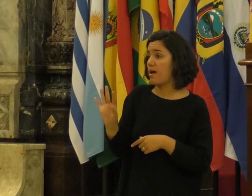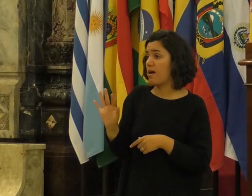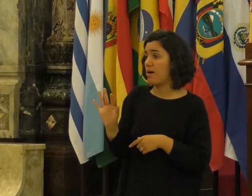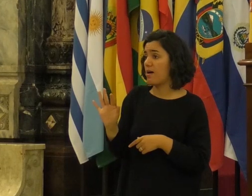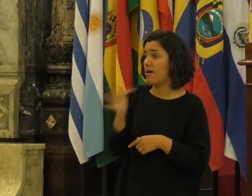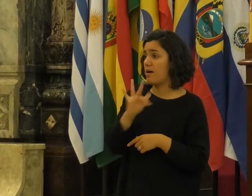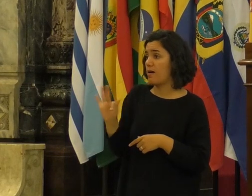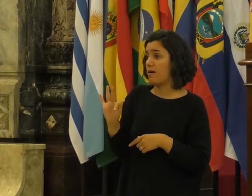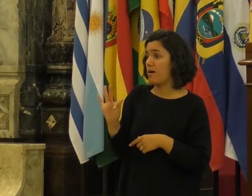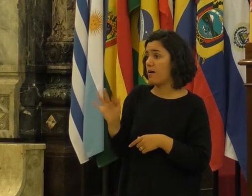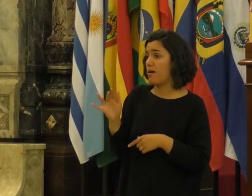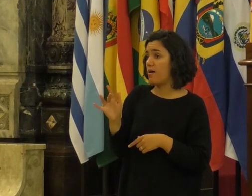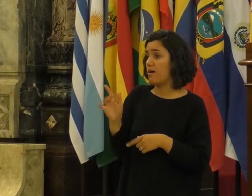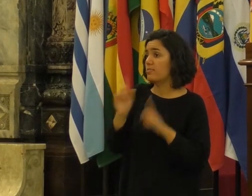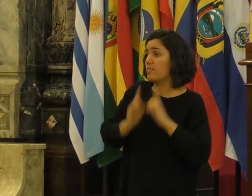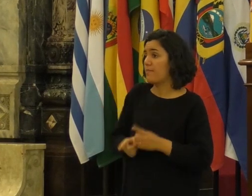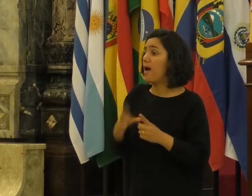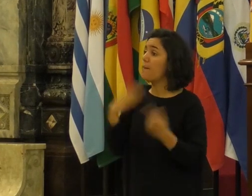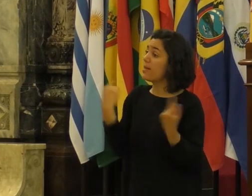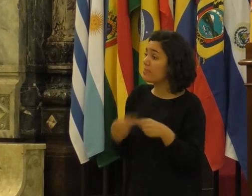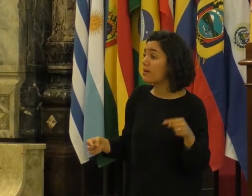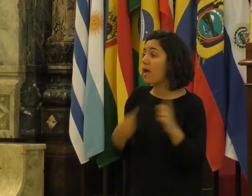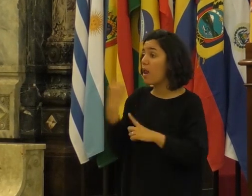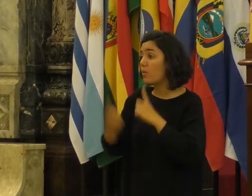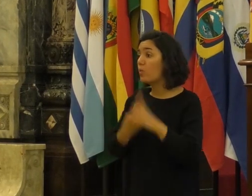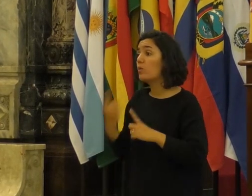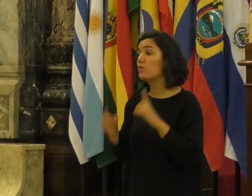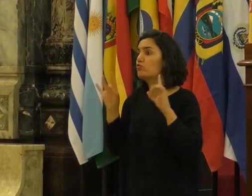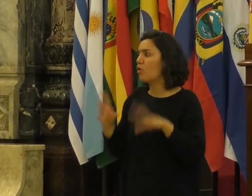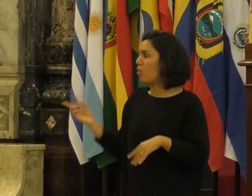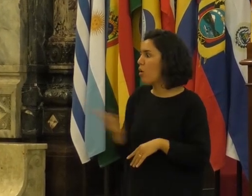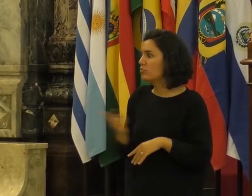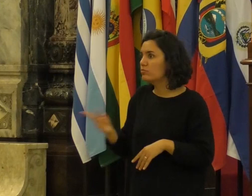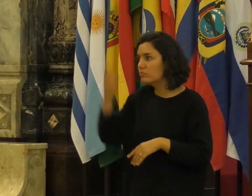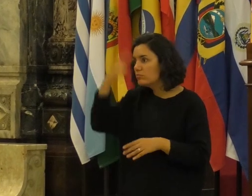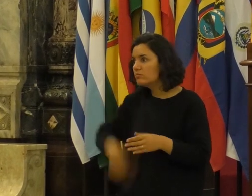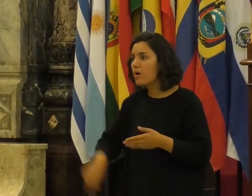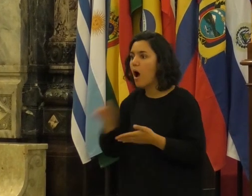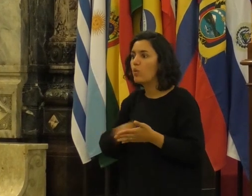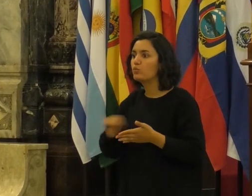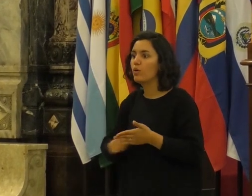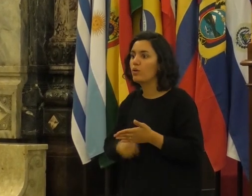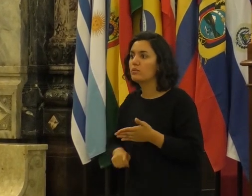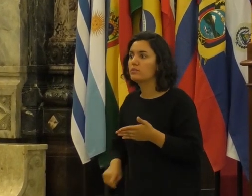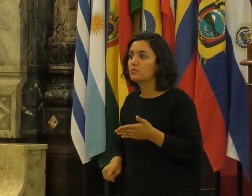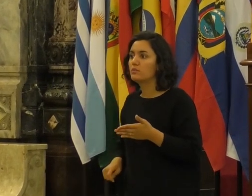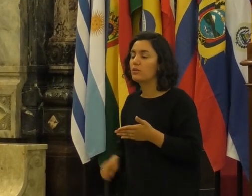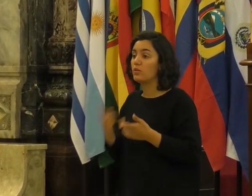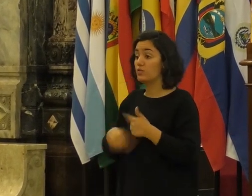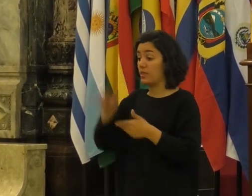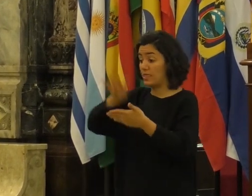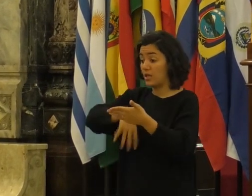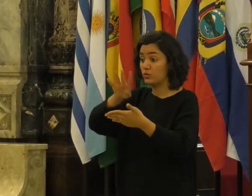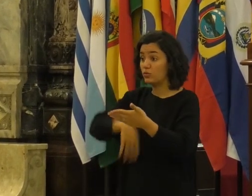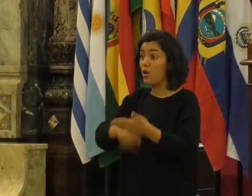Entonces, y hay materias que tienen así, solamente dos autores, y que los textos que